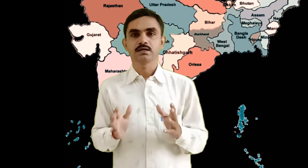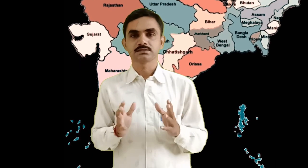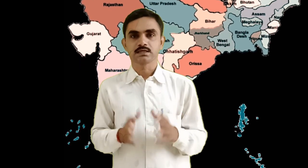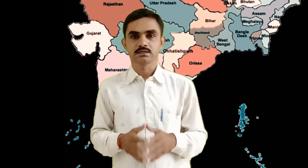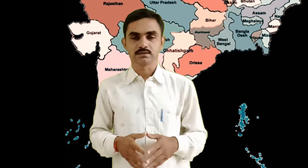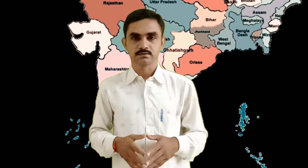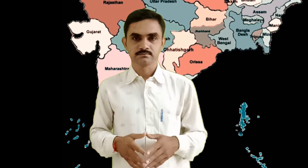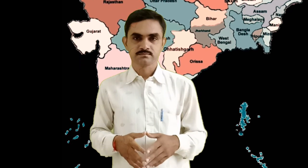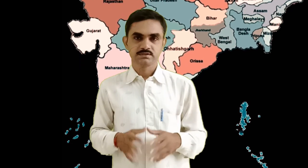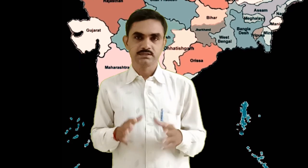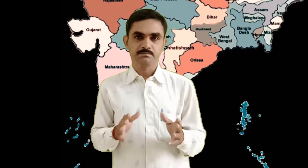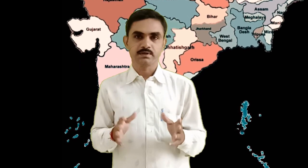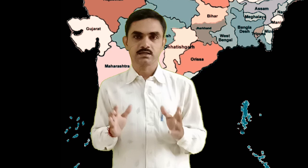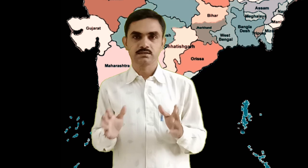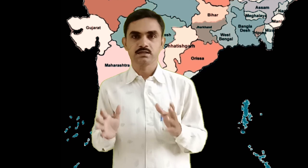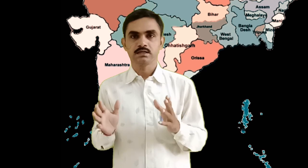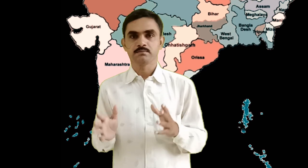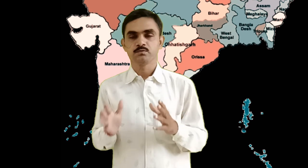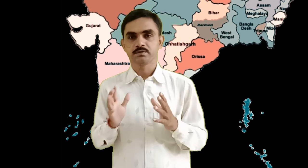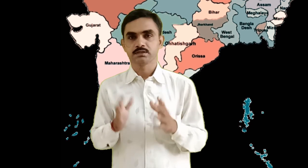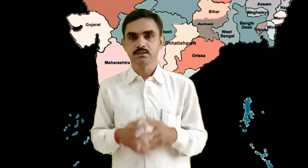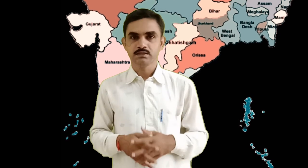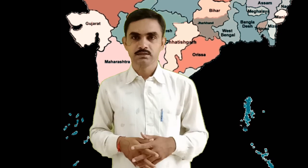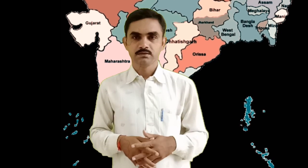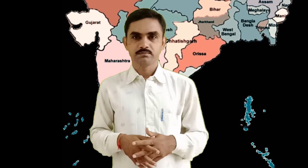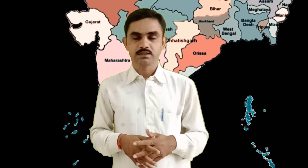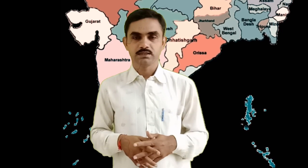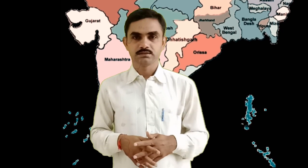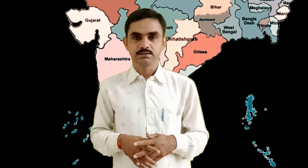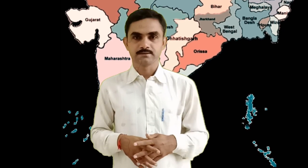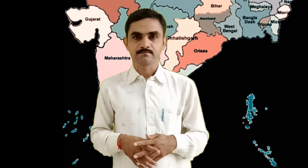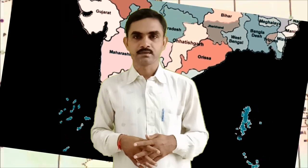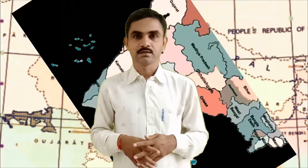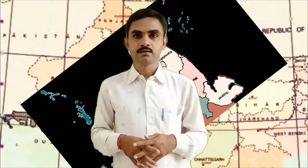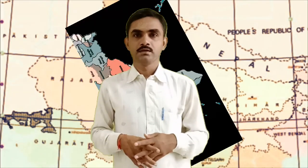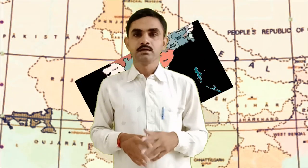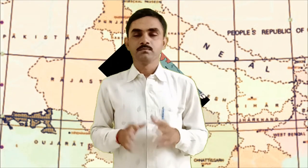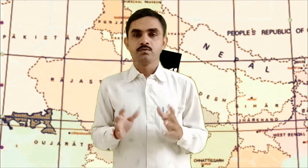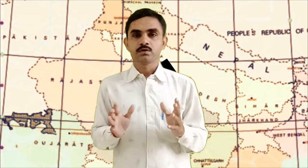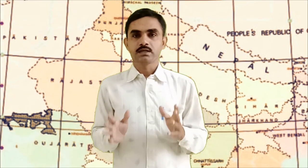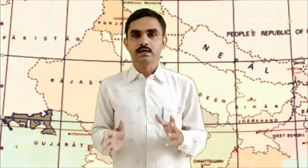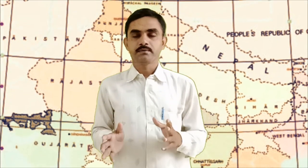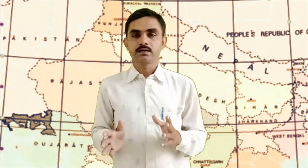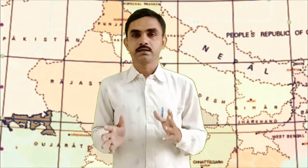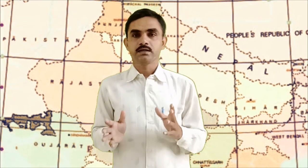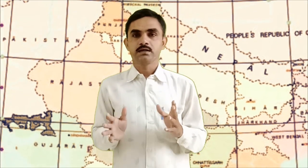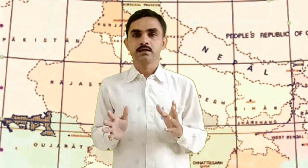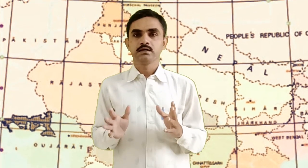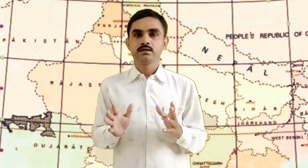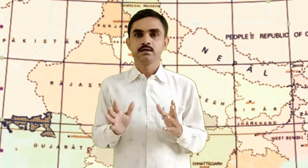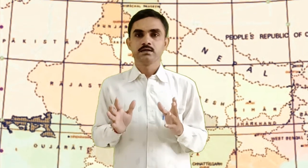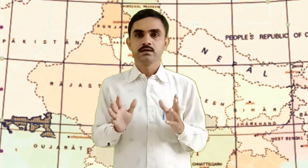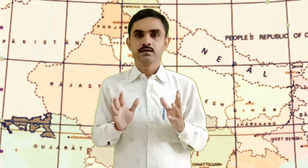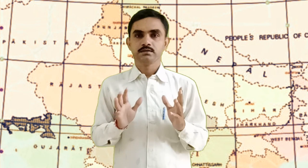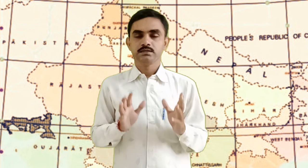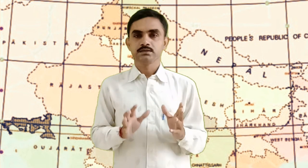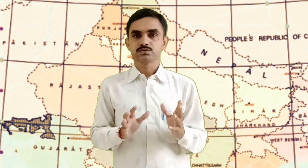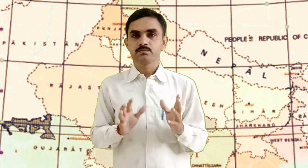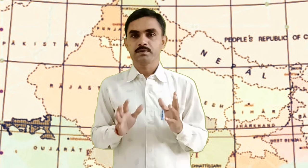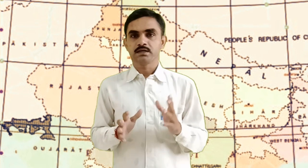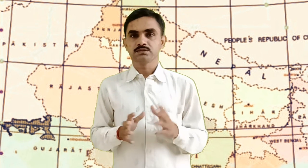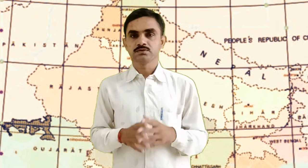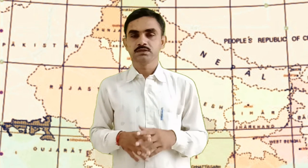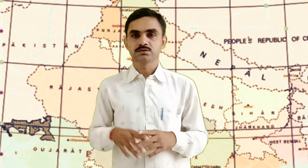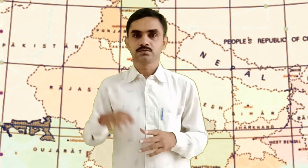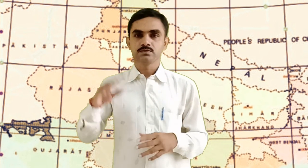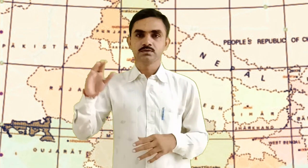હિન્દ મહાસાગર, જે ભારતના નામ ઉપરથી પડેલ છે। મોટા ભાગના